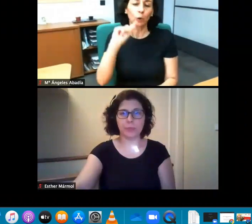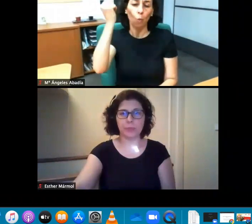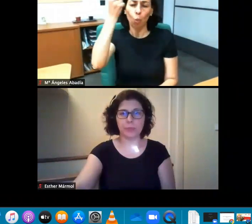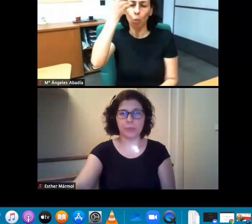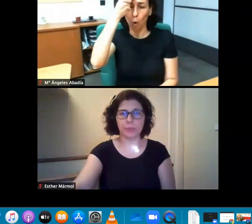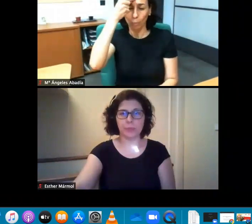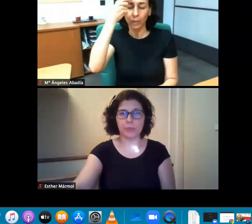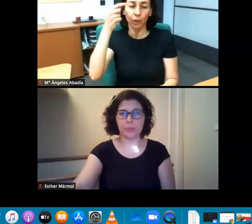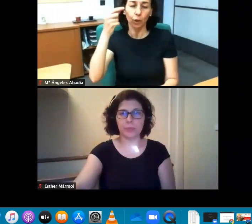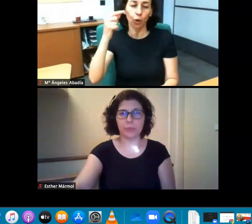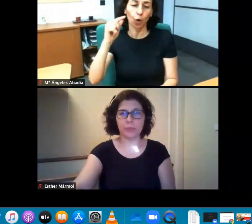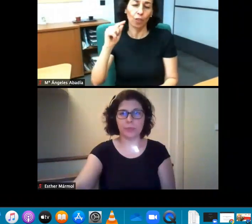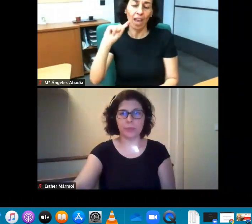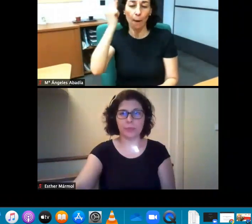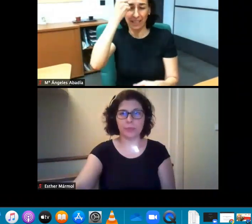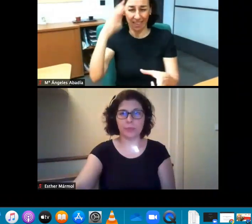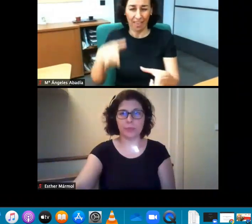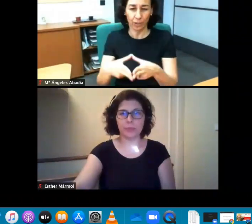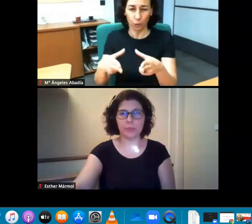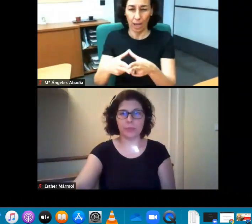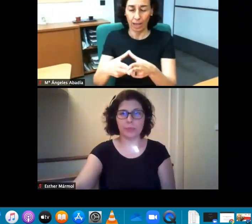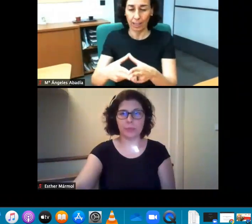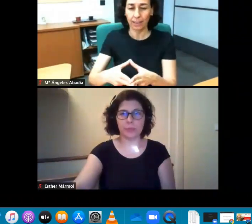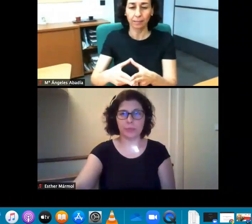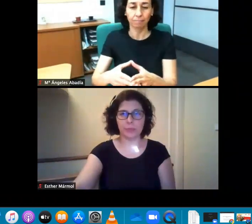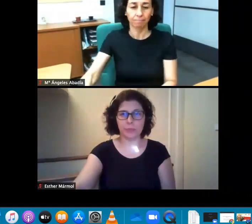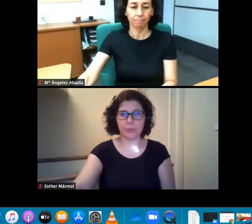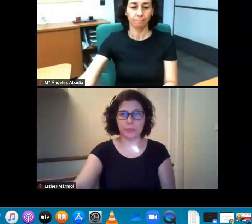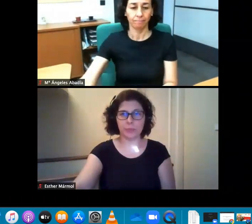ciertas habilidades sociales. Nada, de manera